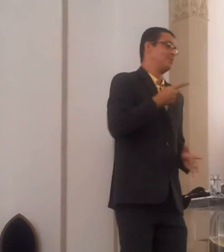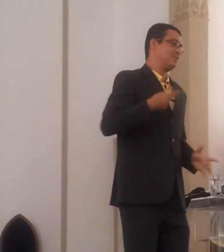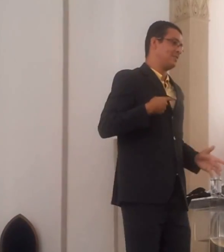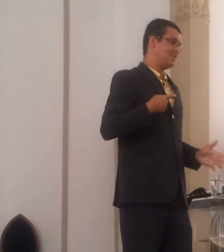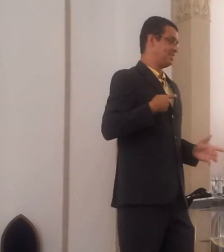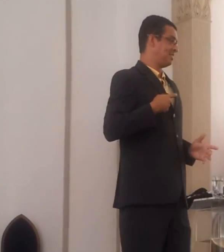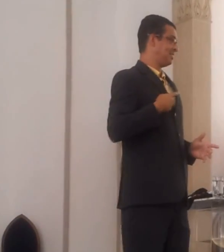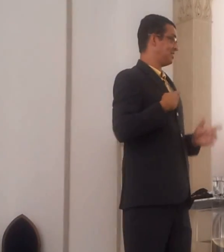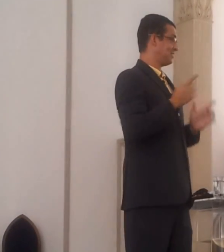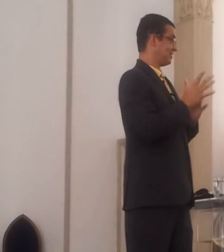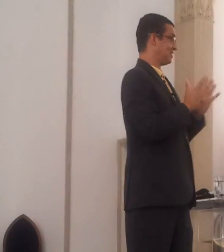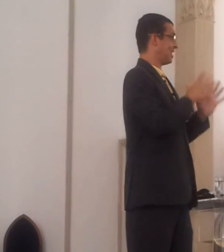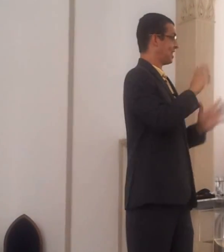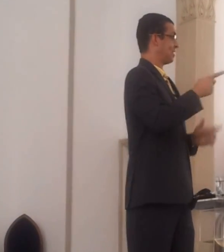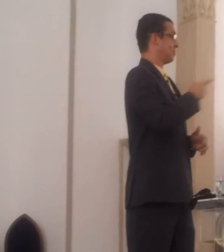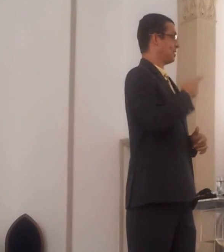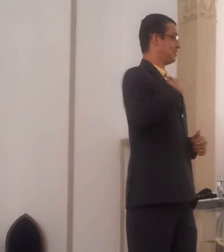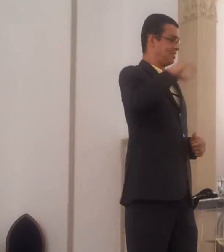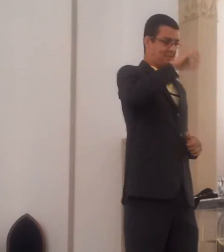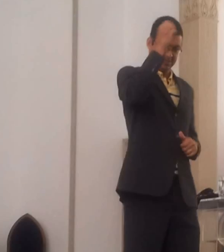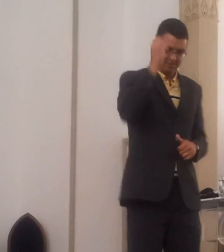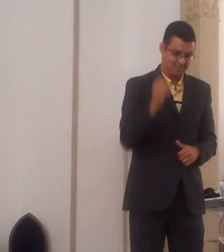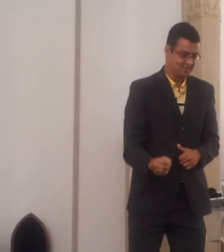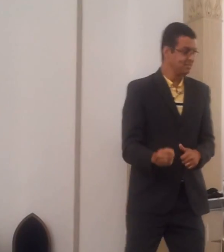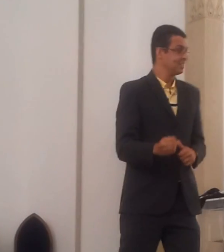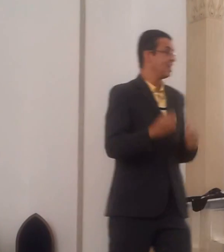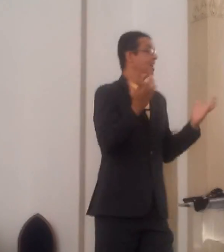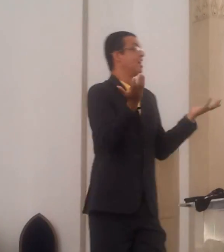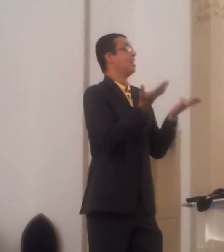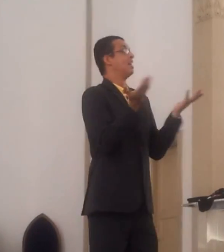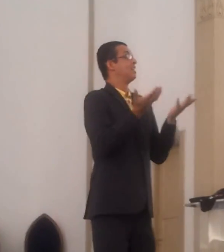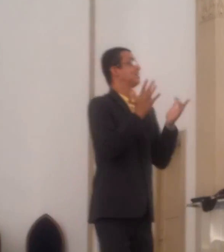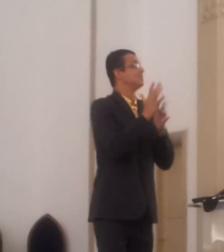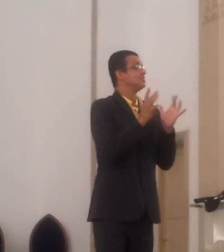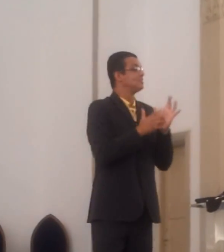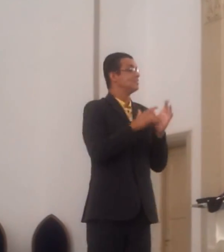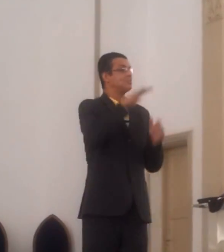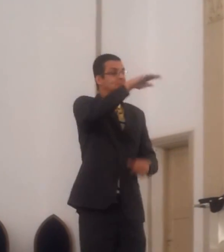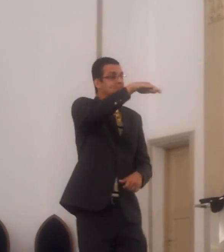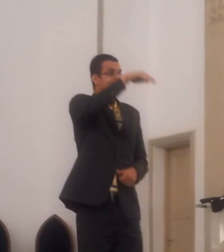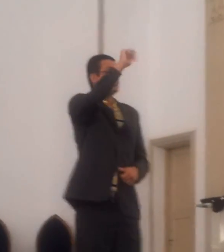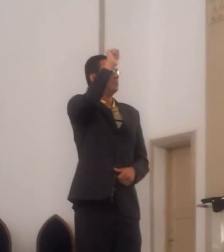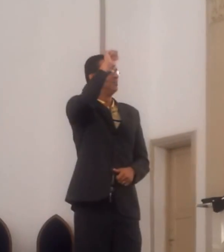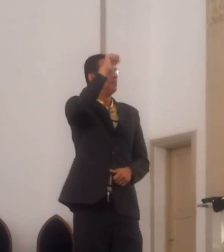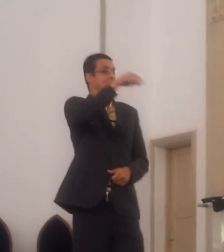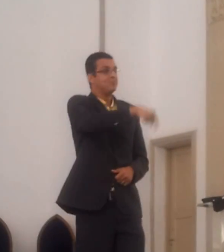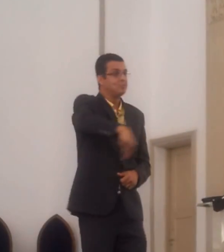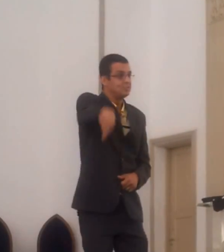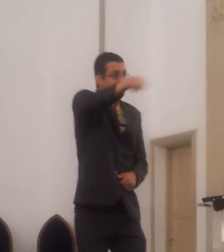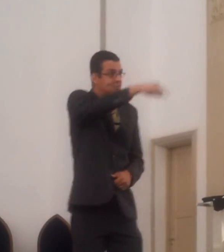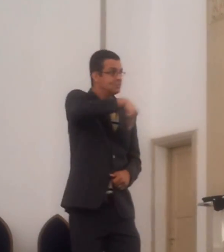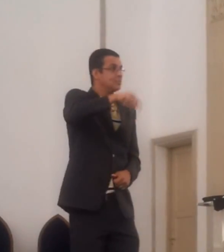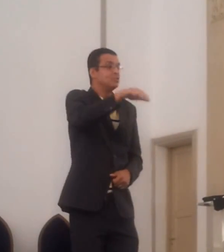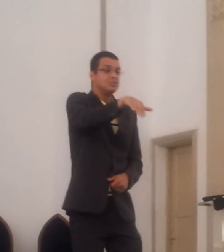E ele é o nosso pastor. Jesus é o nosso pastor. Hoje nós percebemos o quê? Jesus nos chama,